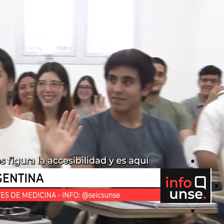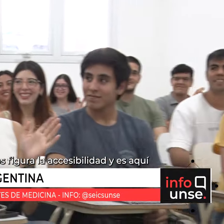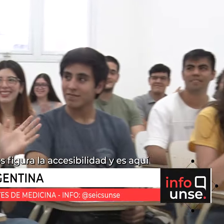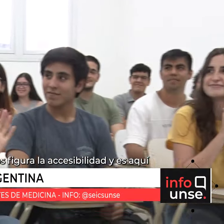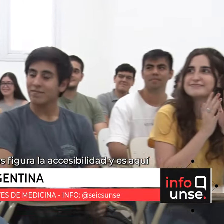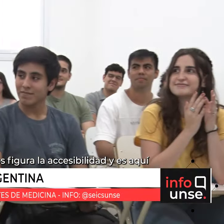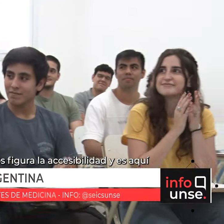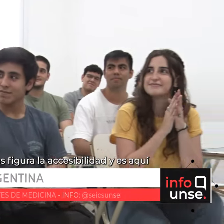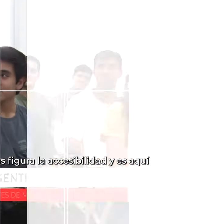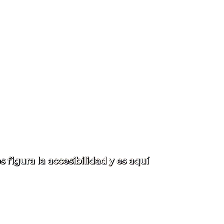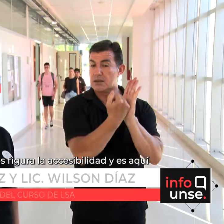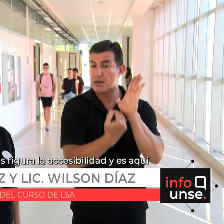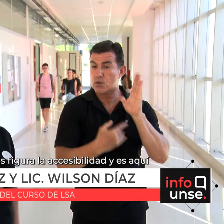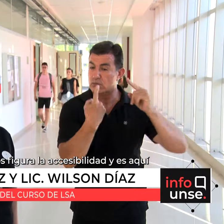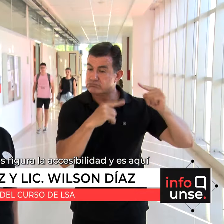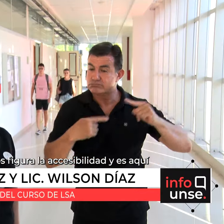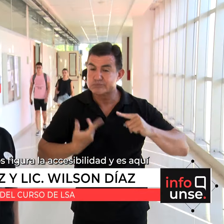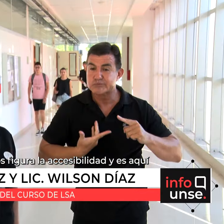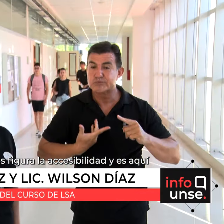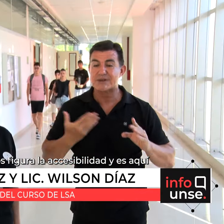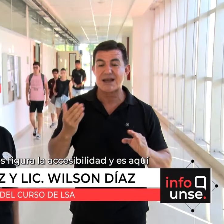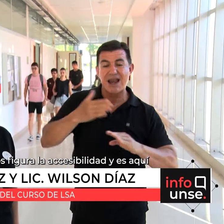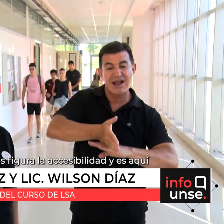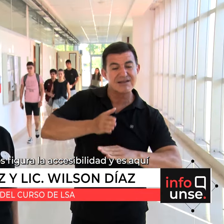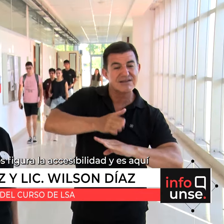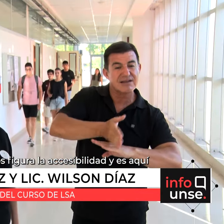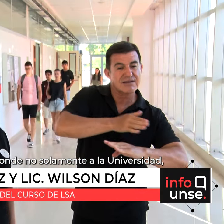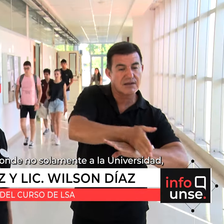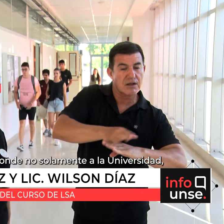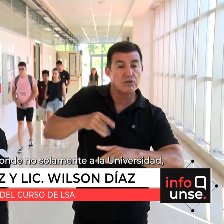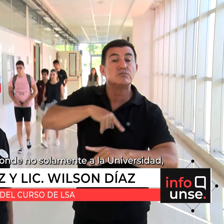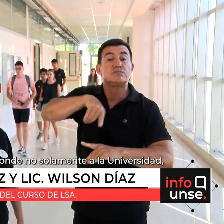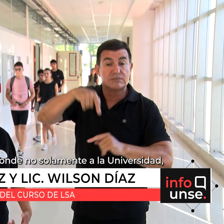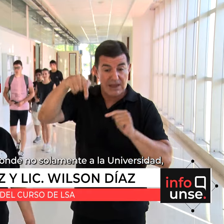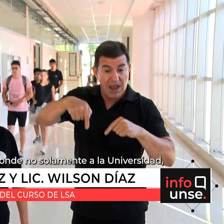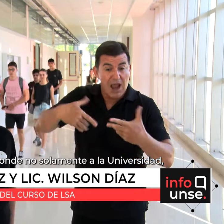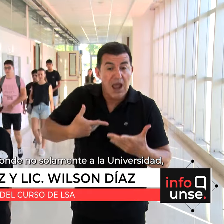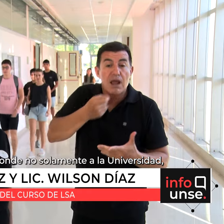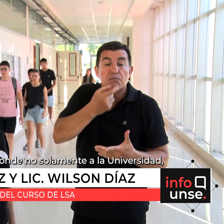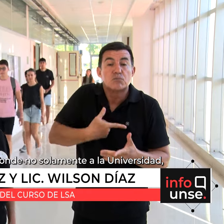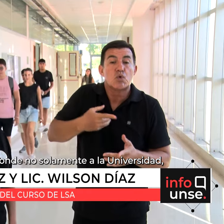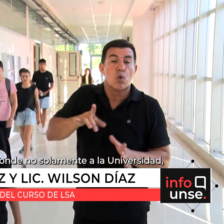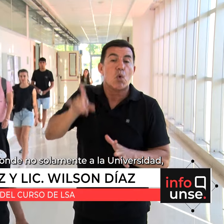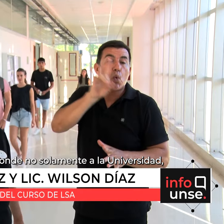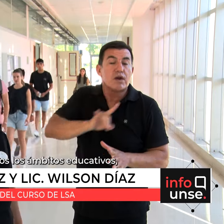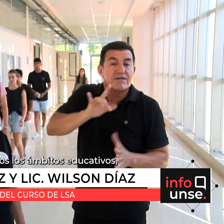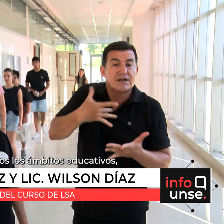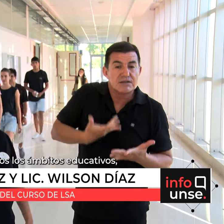los artículos figura la accesibilidad, y es aquí en donde le corresponde no solamente a la universidad, sino a todos